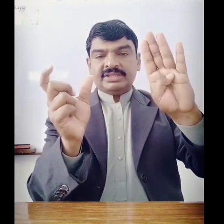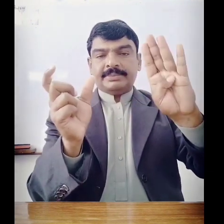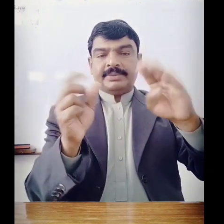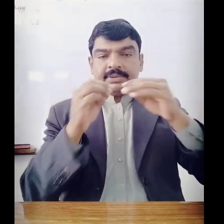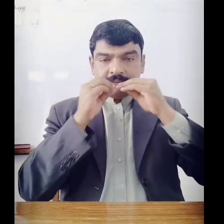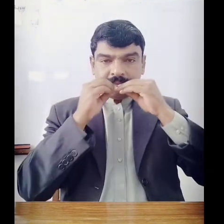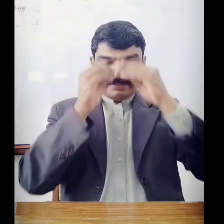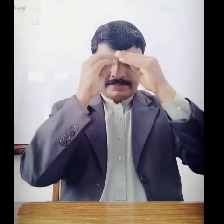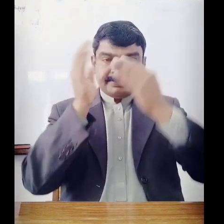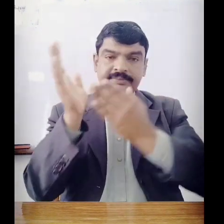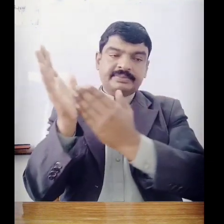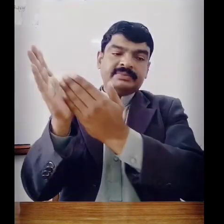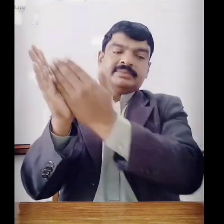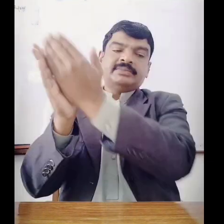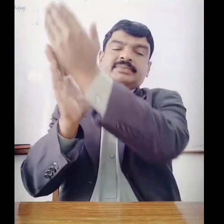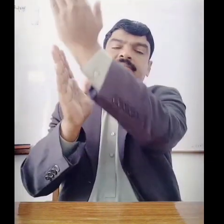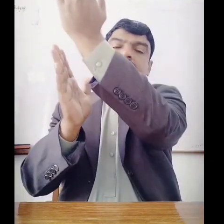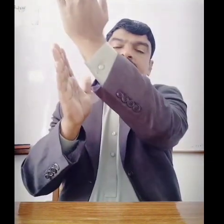रजब।